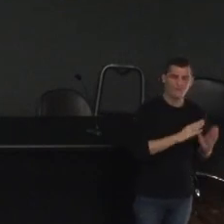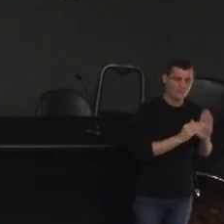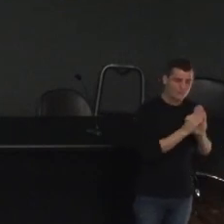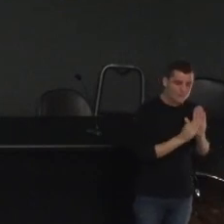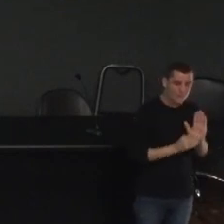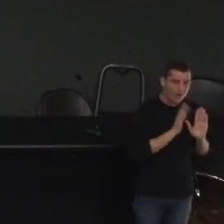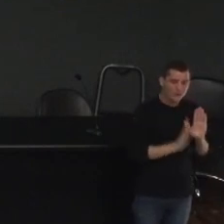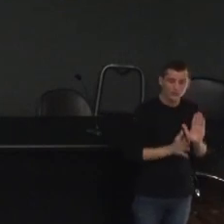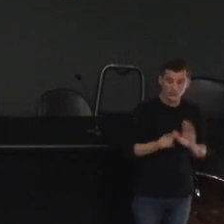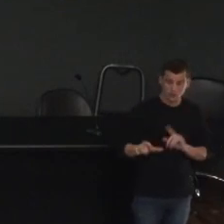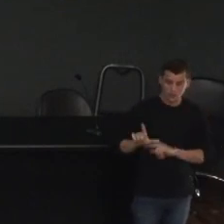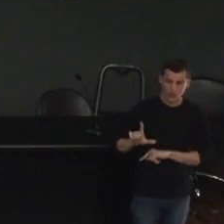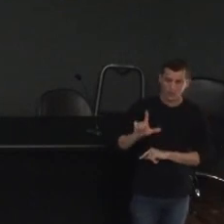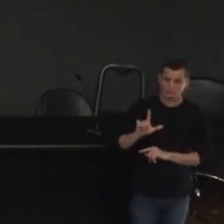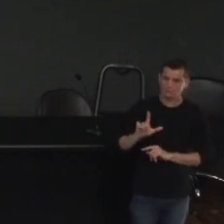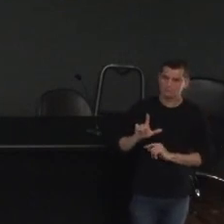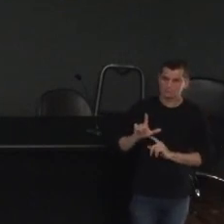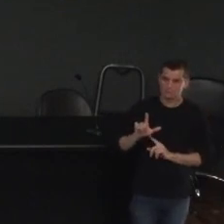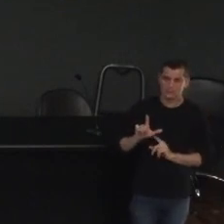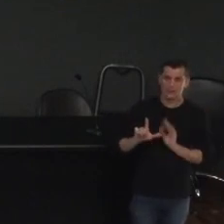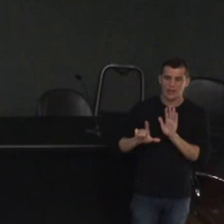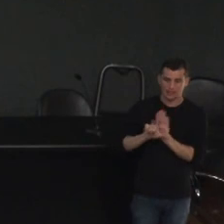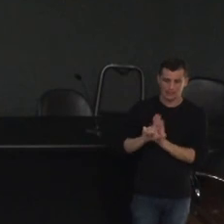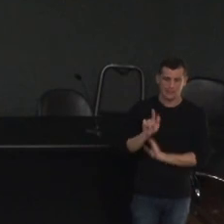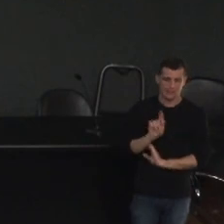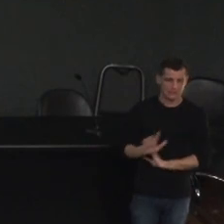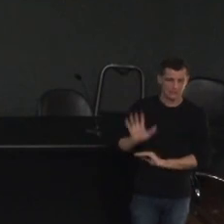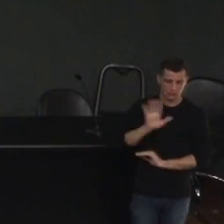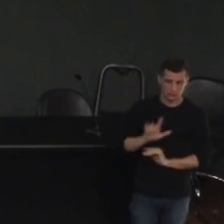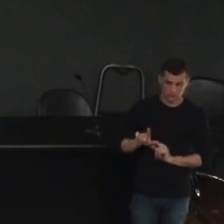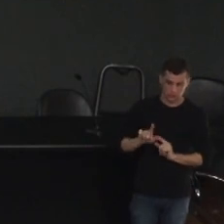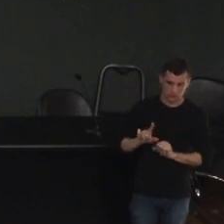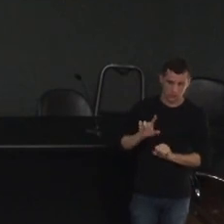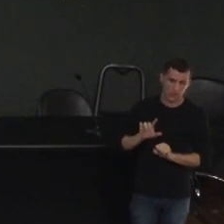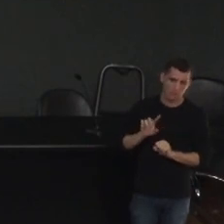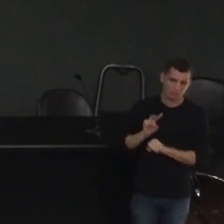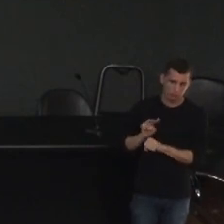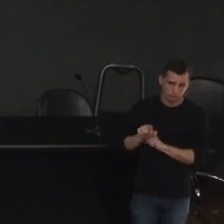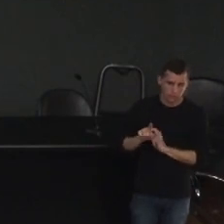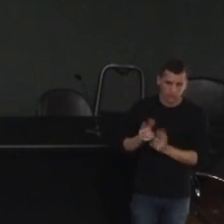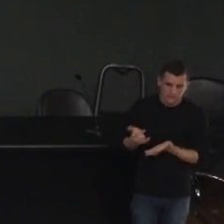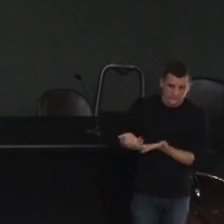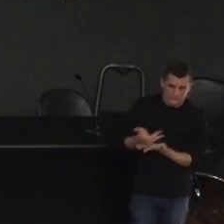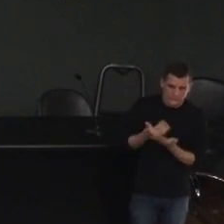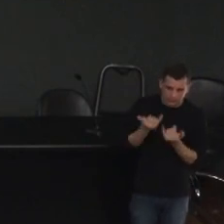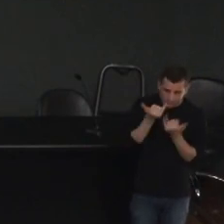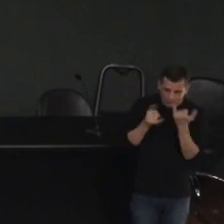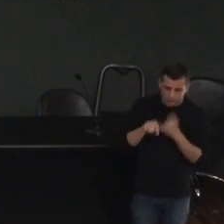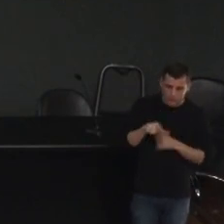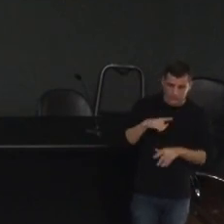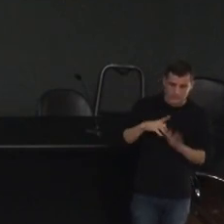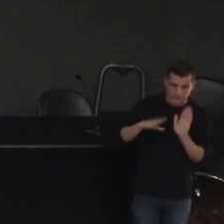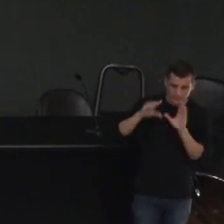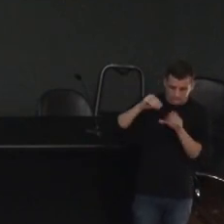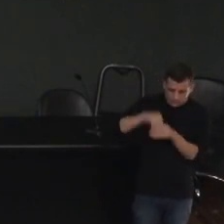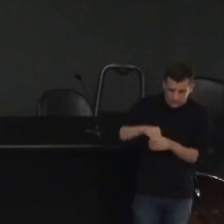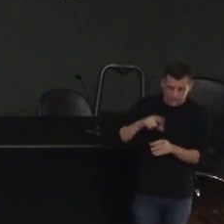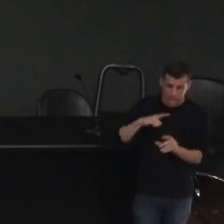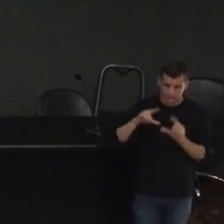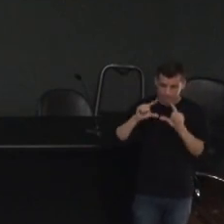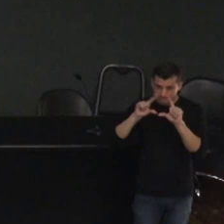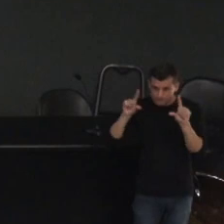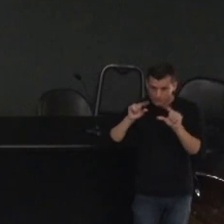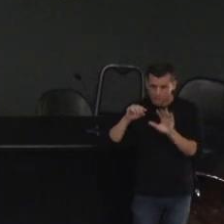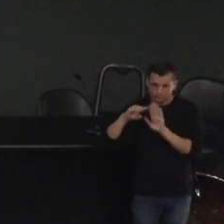lei geral de proteção de dados Então quando você prevê eventuais sanções né a operadora essas sanções não podem ser mais graves do que lgpd